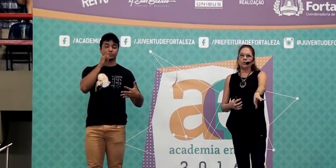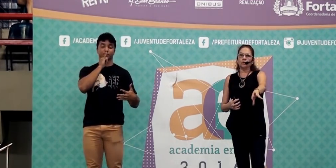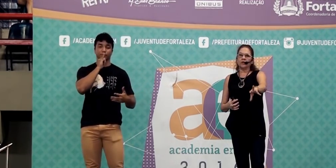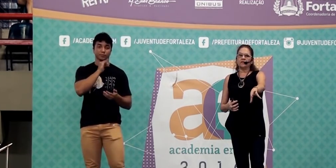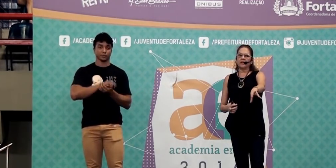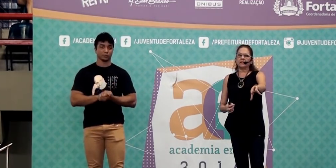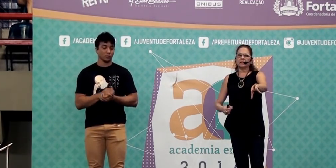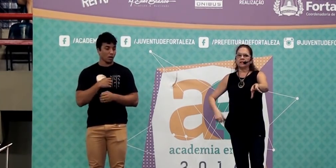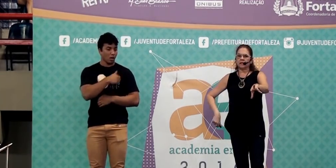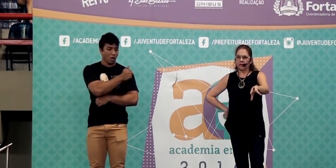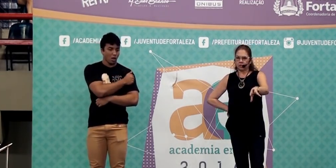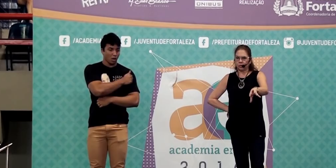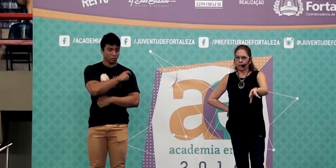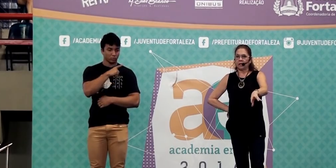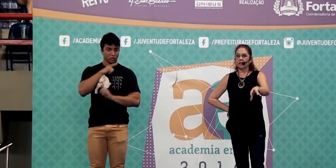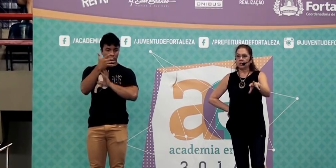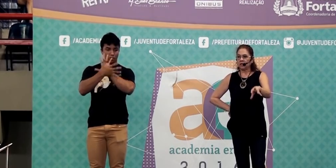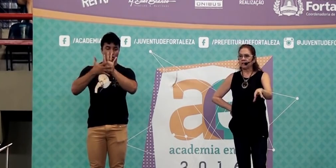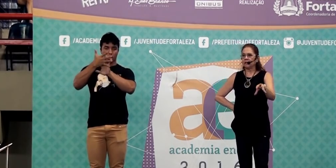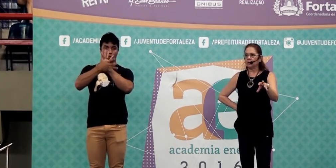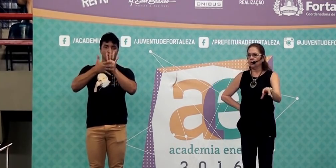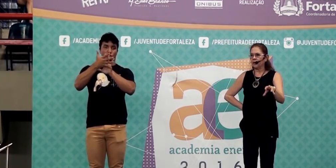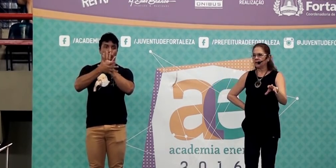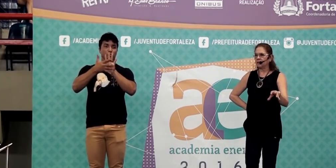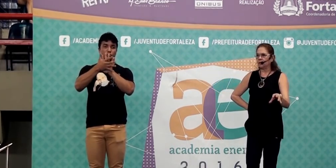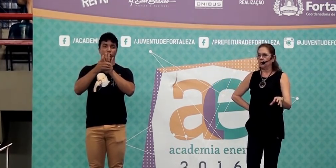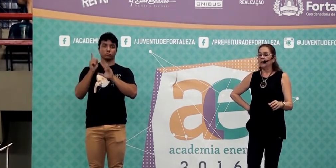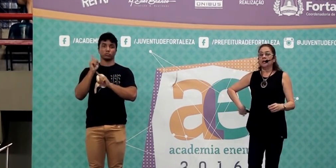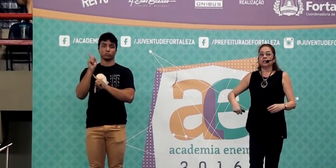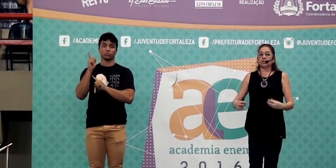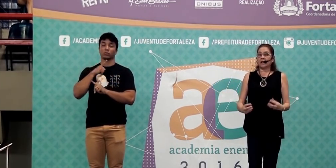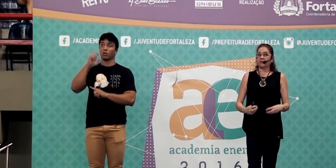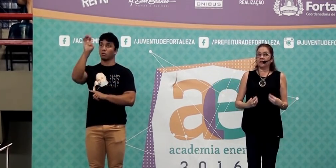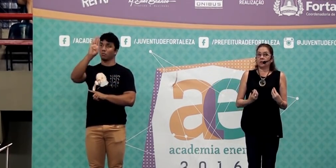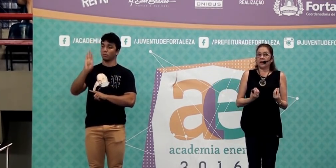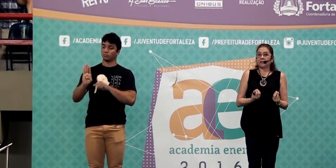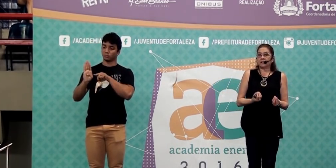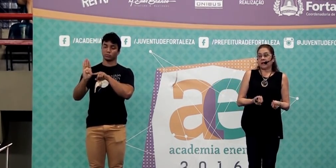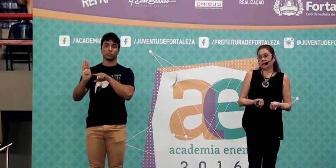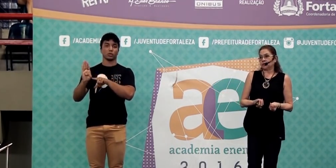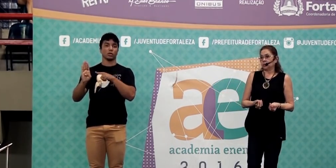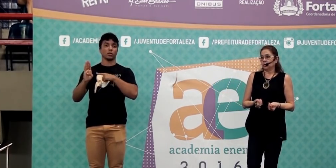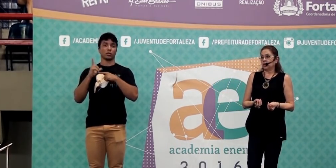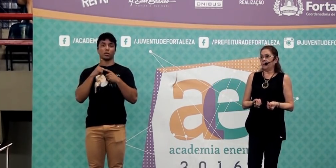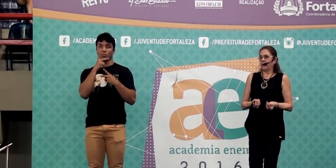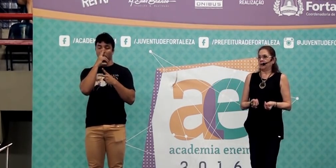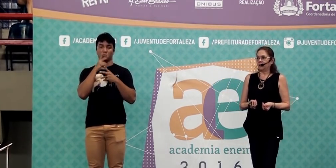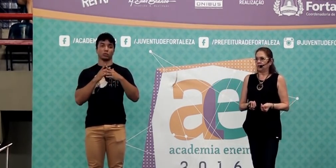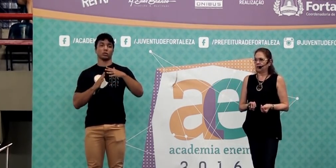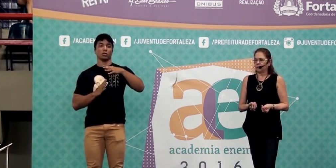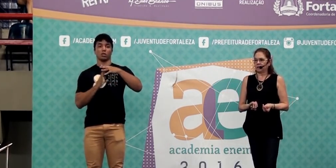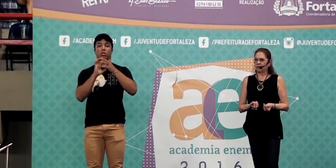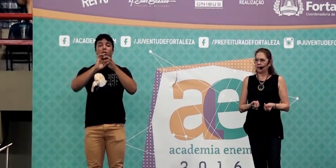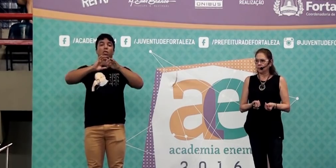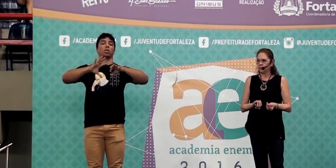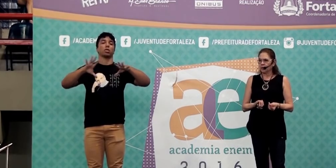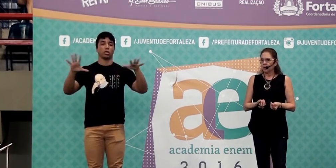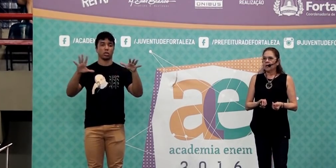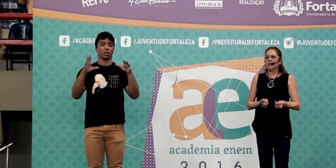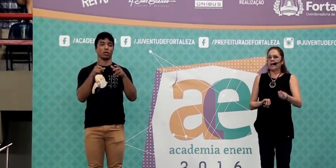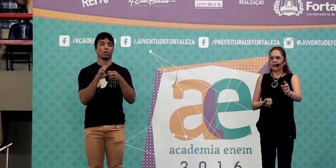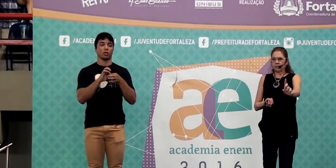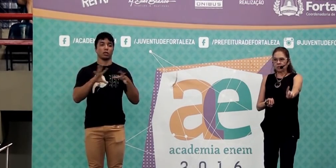o aluno que fez esse texto e que disse que no Brasil está havendo excesso de liberdade de